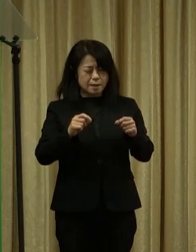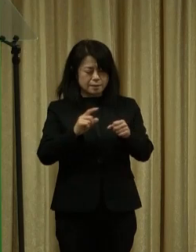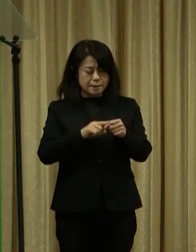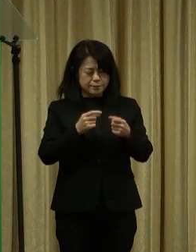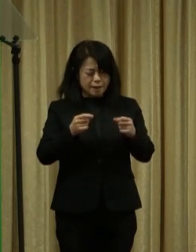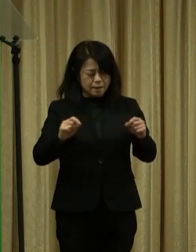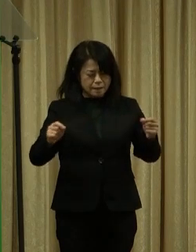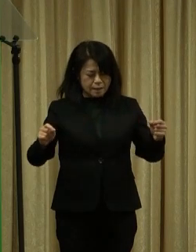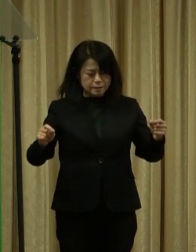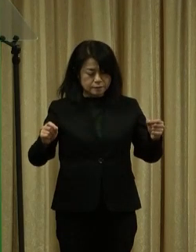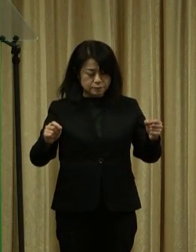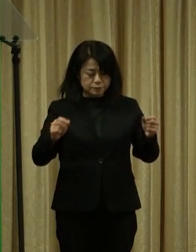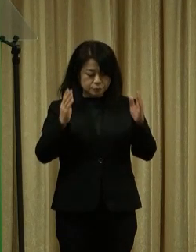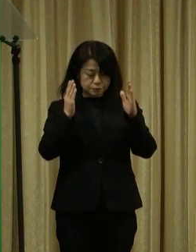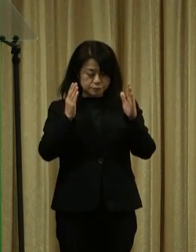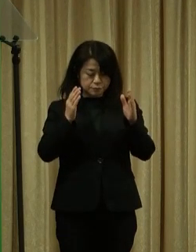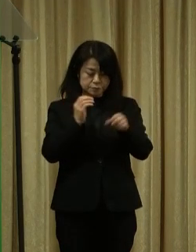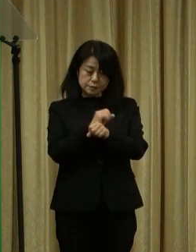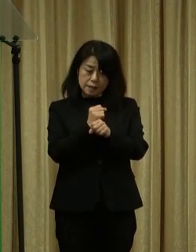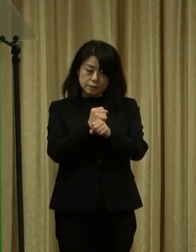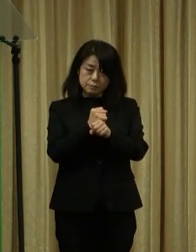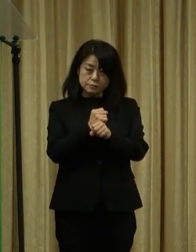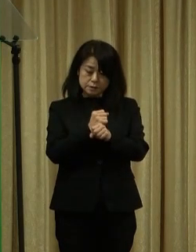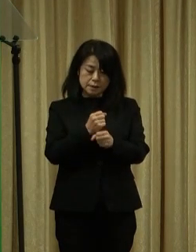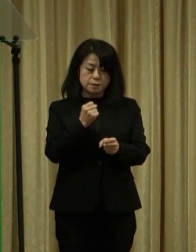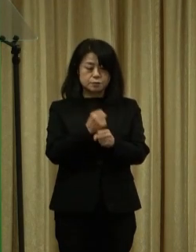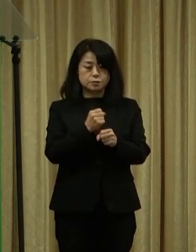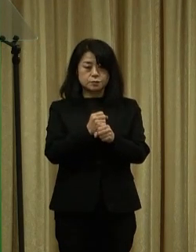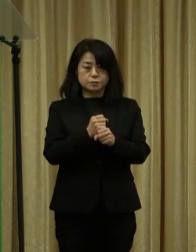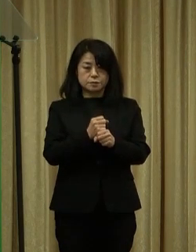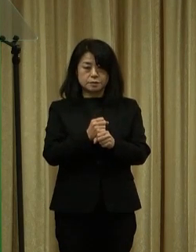ります。で、まあ、